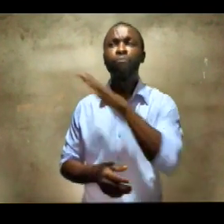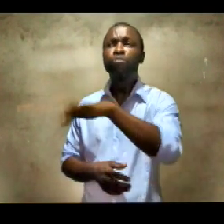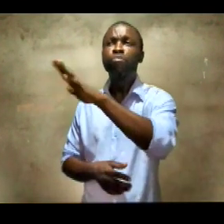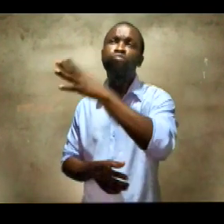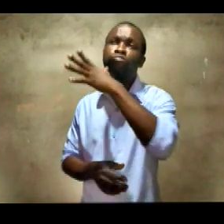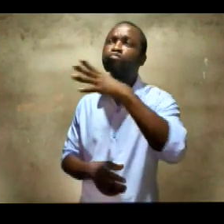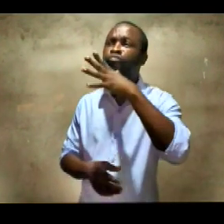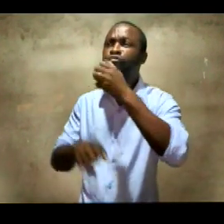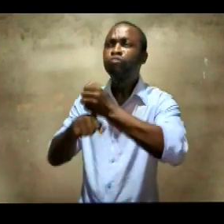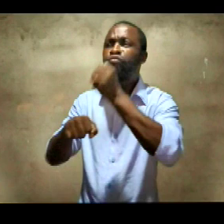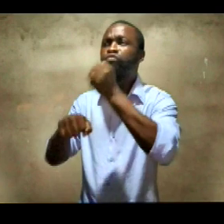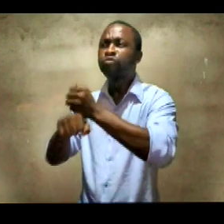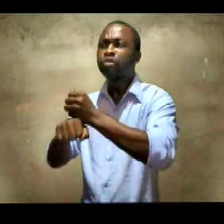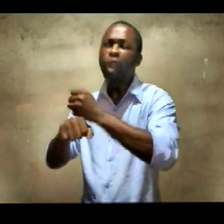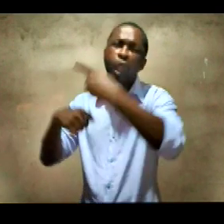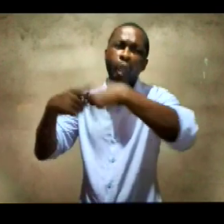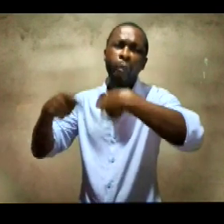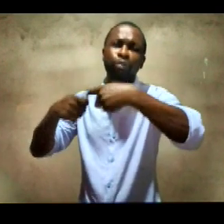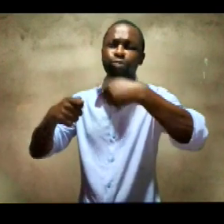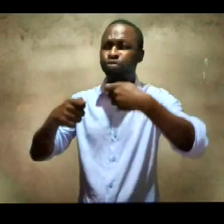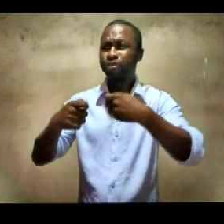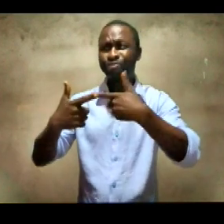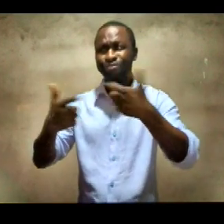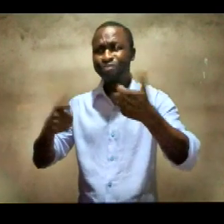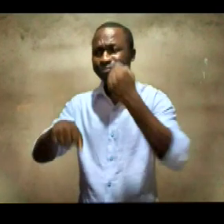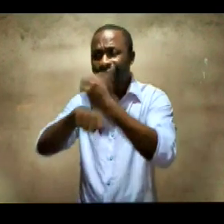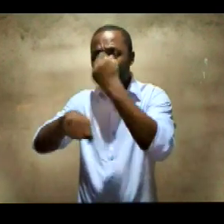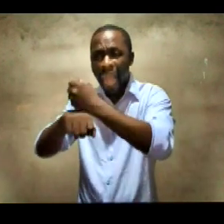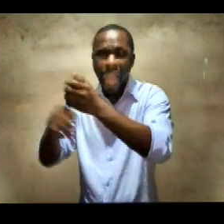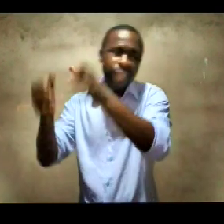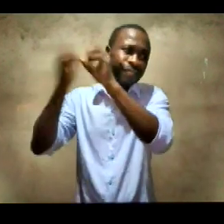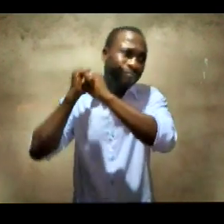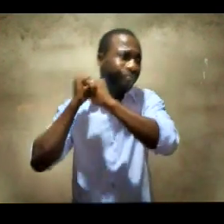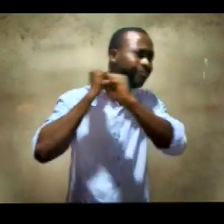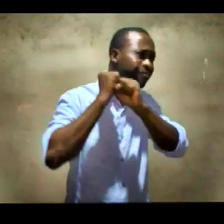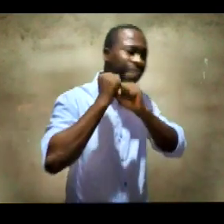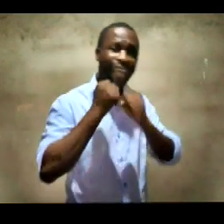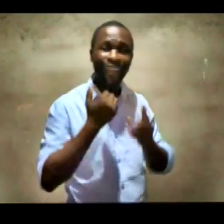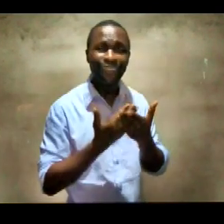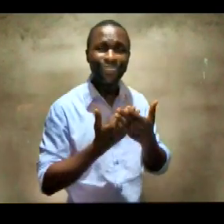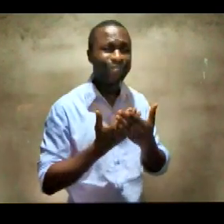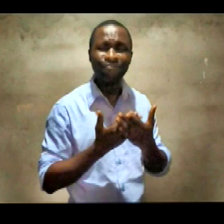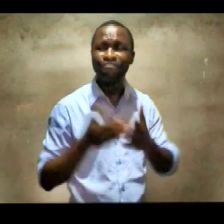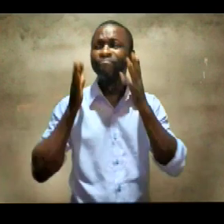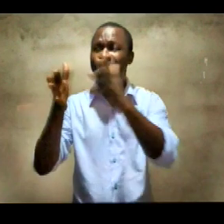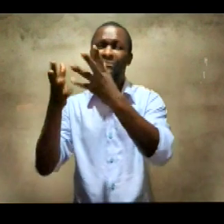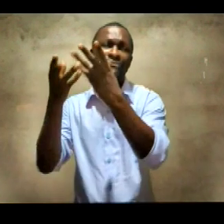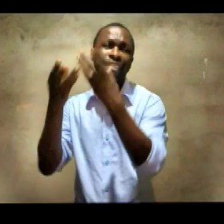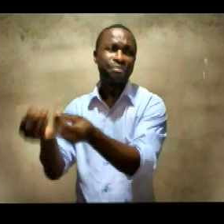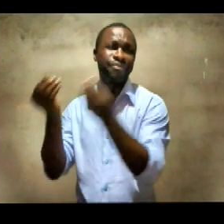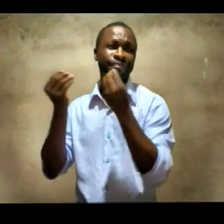Ici, tout le monde trépigne déjà d'impatience de voir les premiers coups de pelle sur cet axe routier long de 179